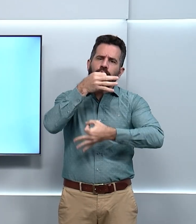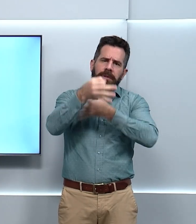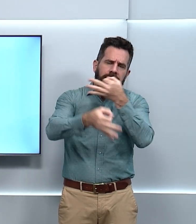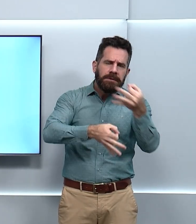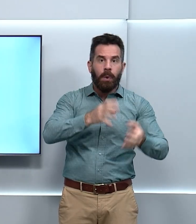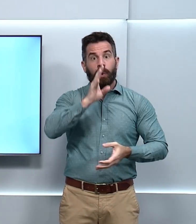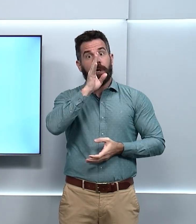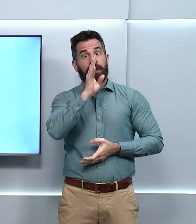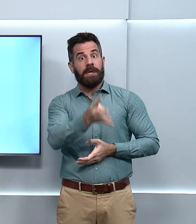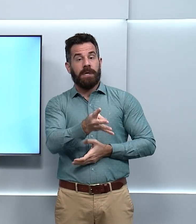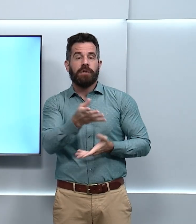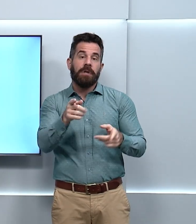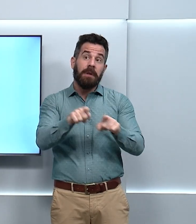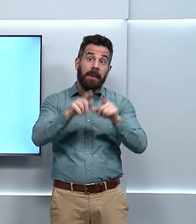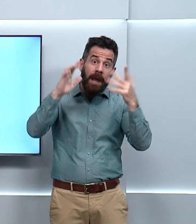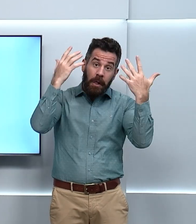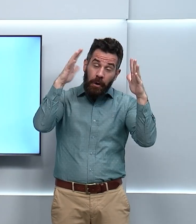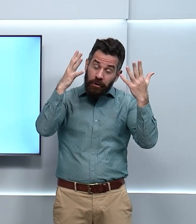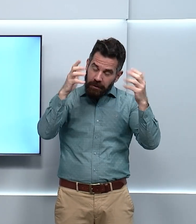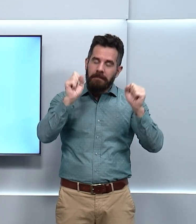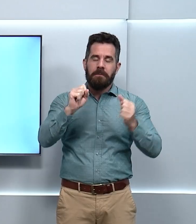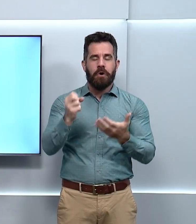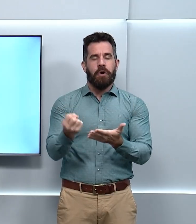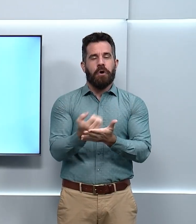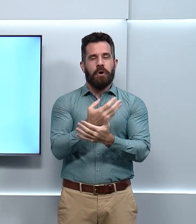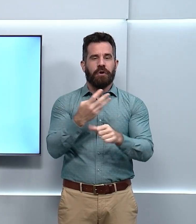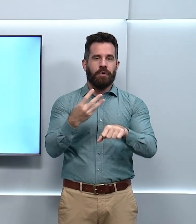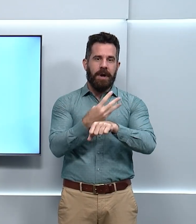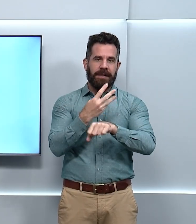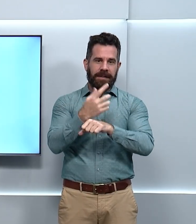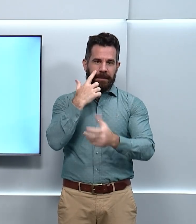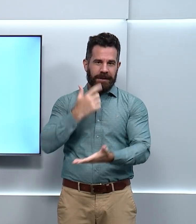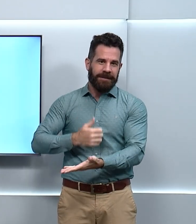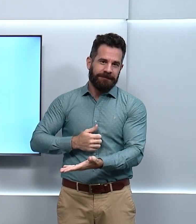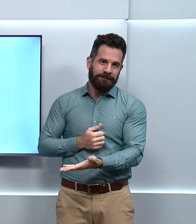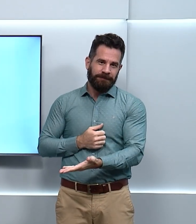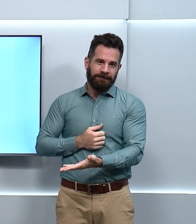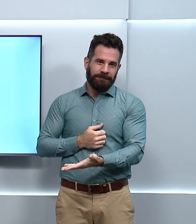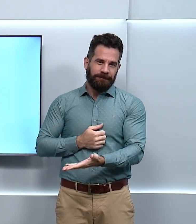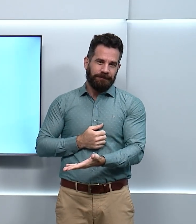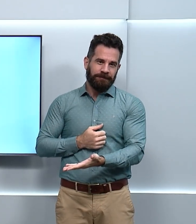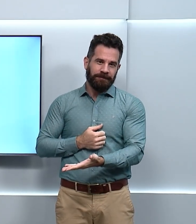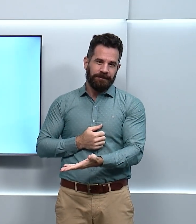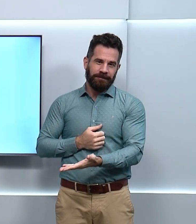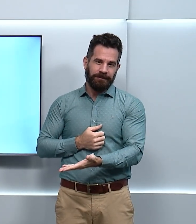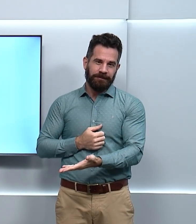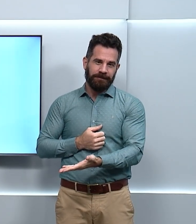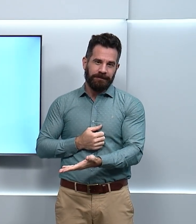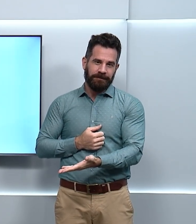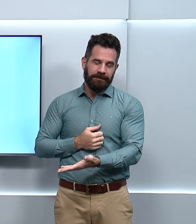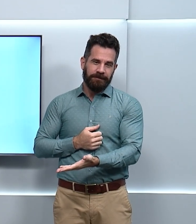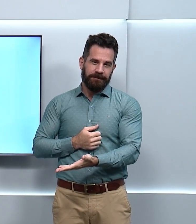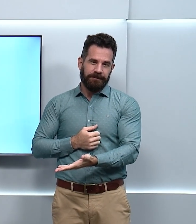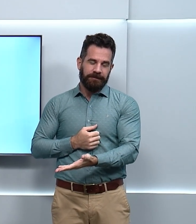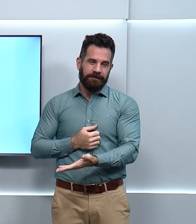sugestão, sua crítica ou seu elogio para o nosso WhatsApp. O número já aparece aqui na tela,